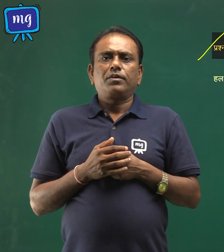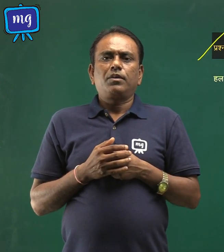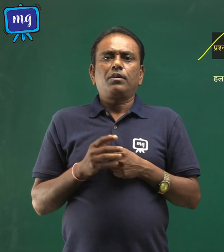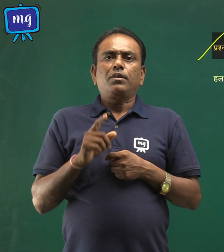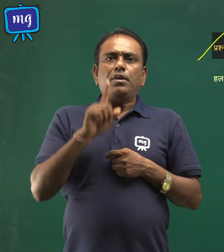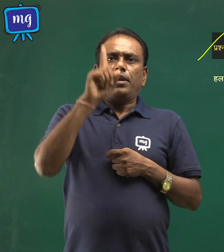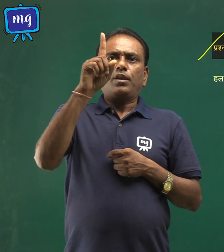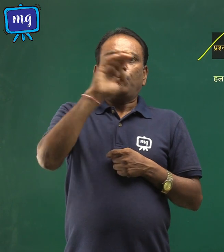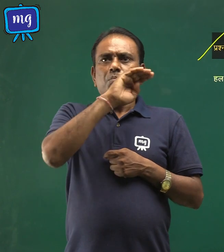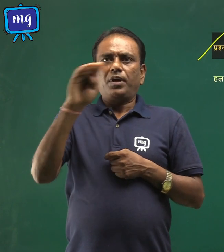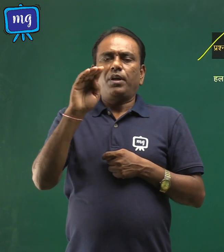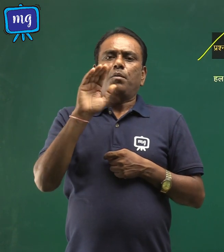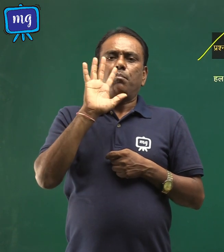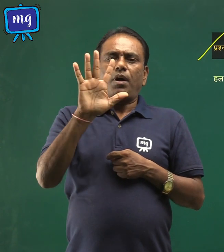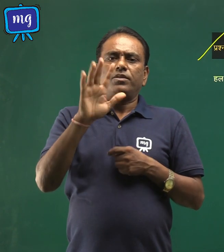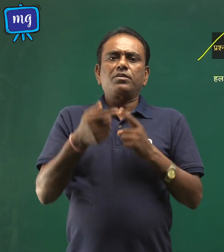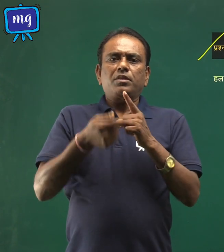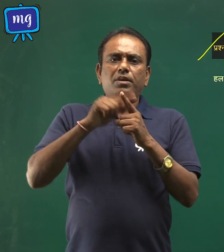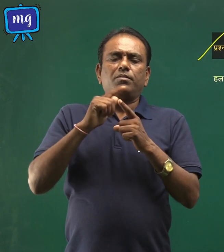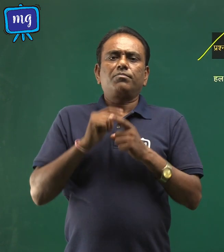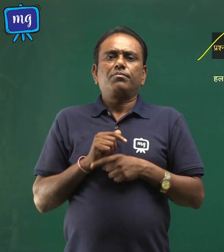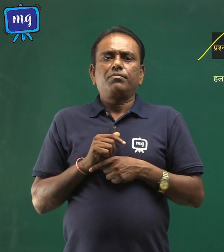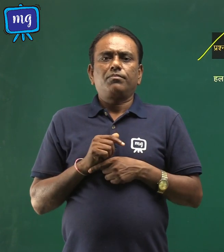एक बटे पांच की,